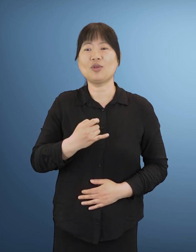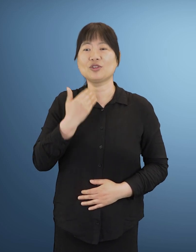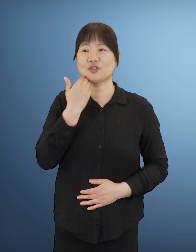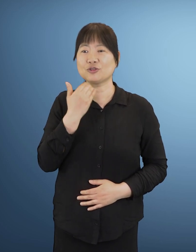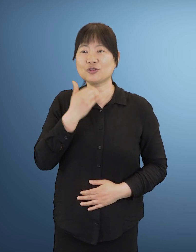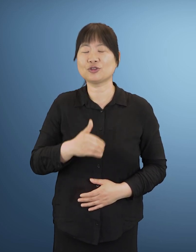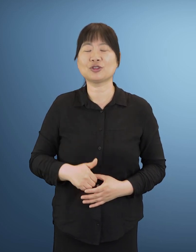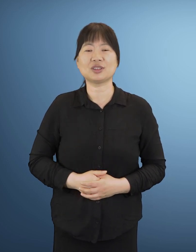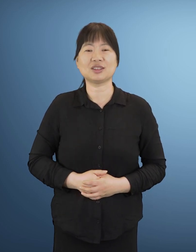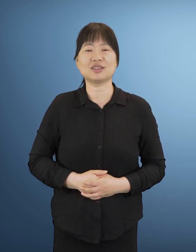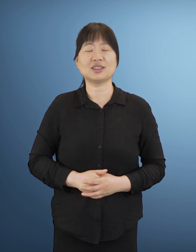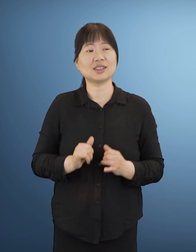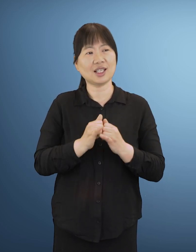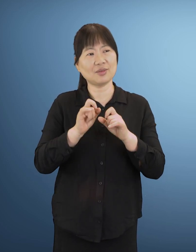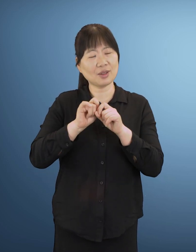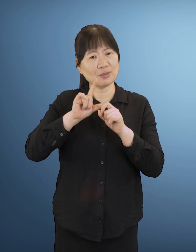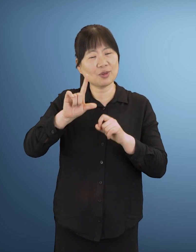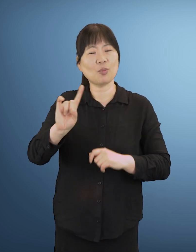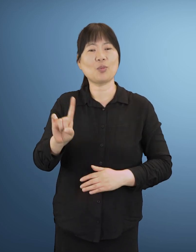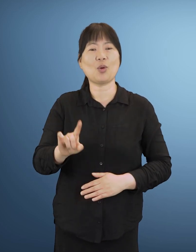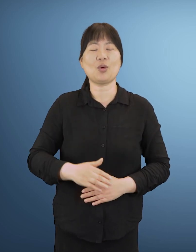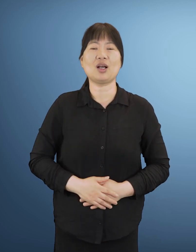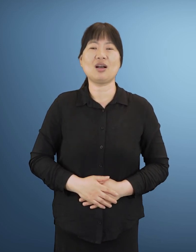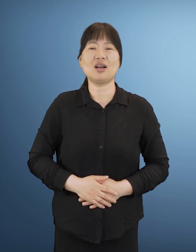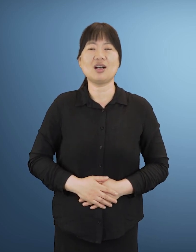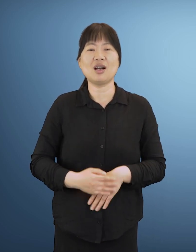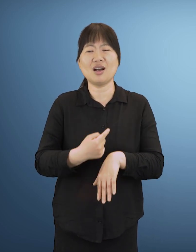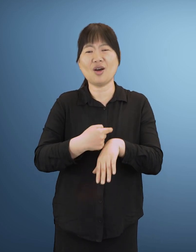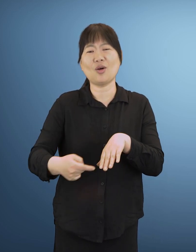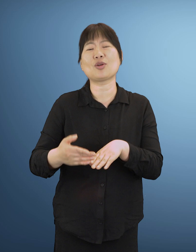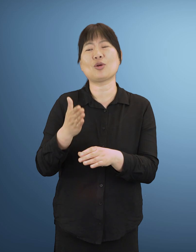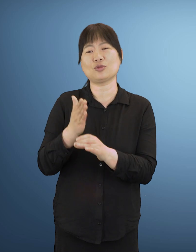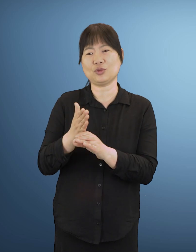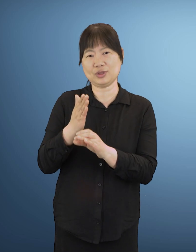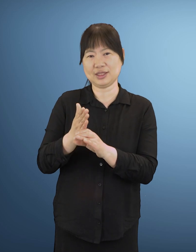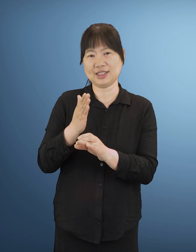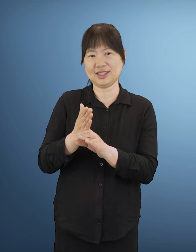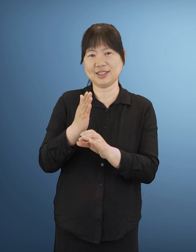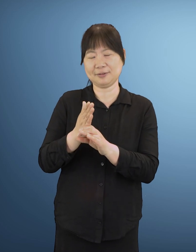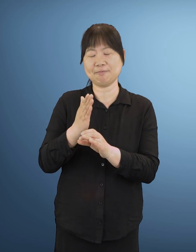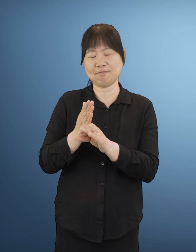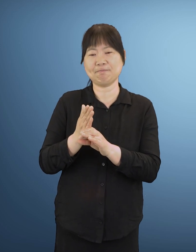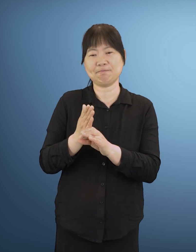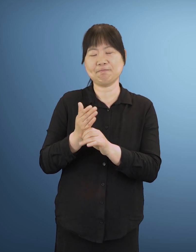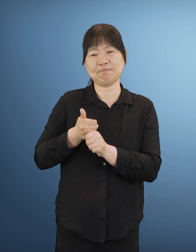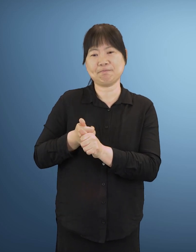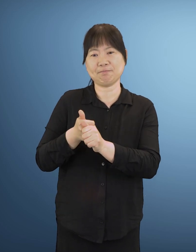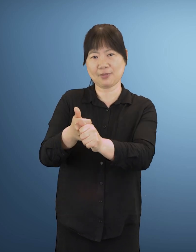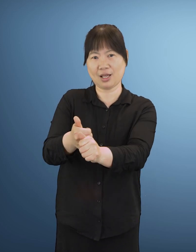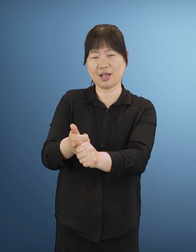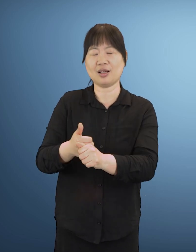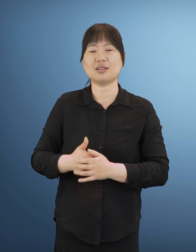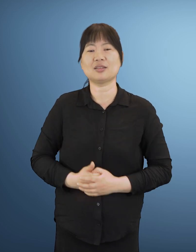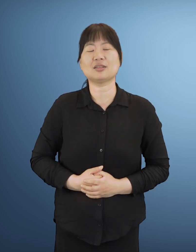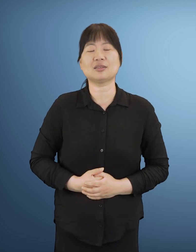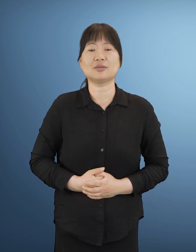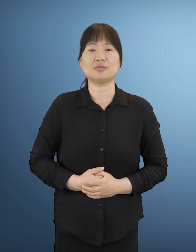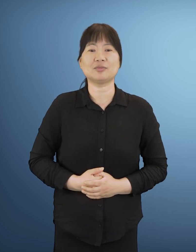사람들은 이때까지만 해도 혈연이 판단의 근거였고 이해의